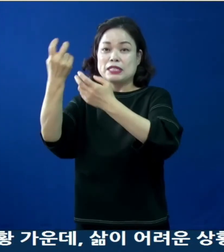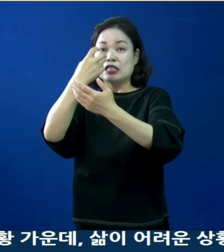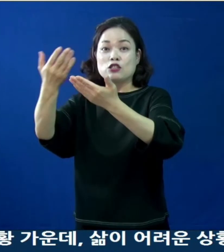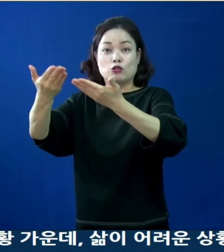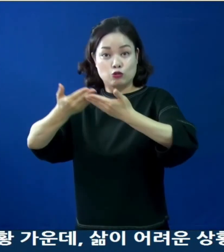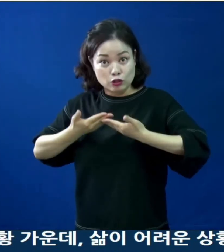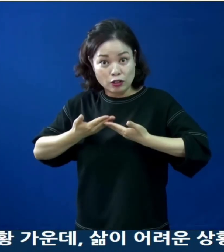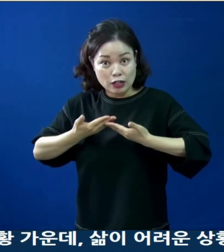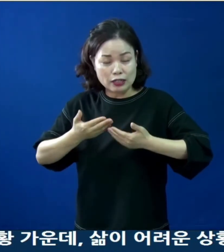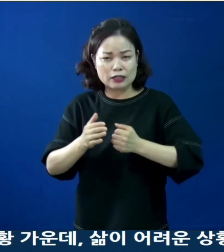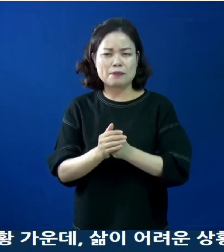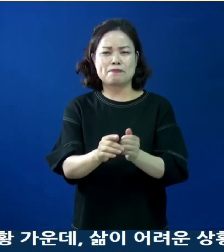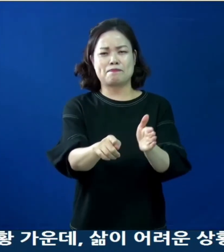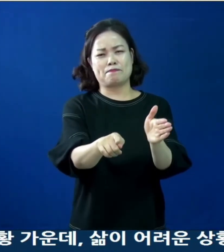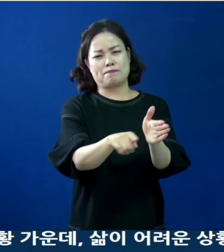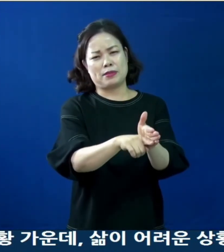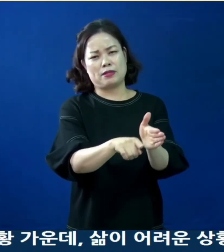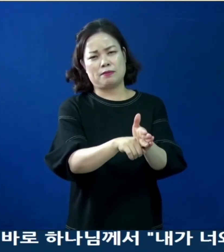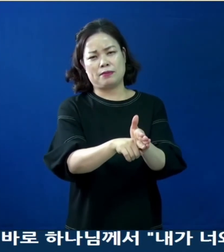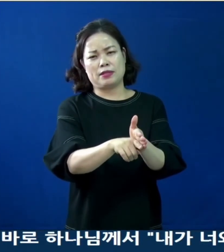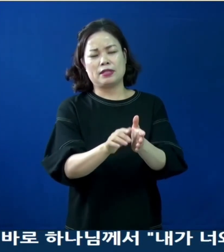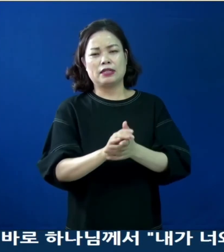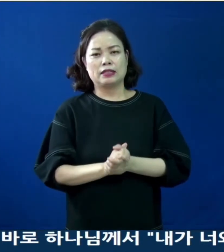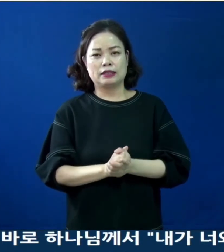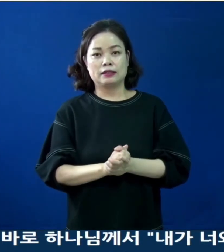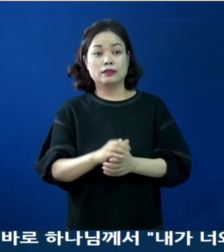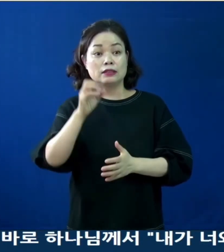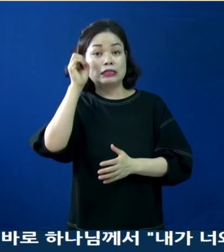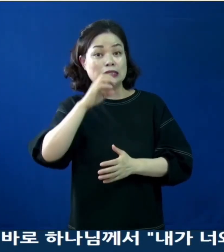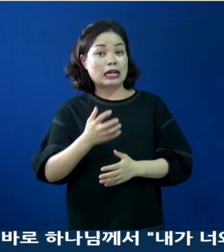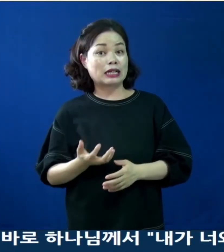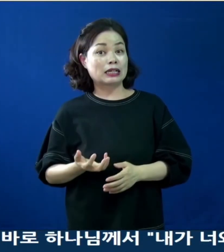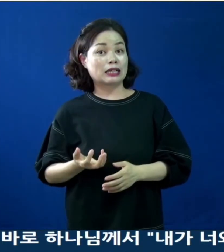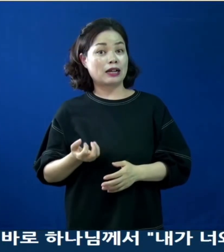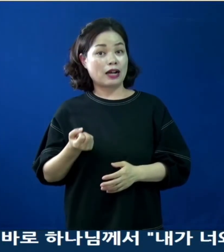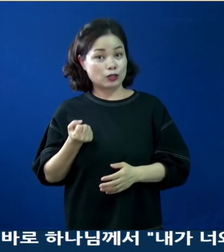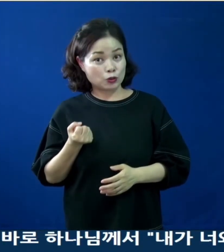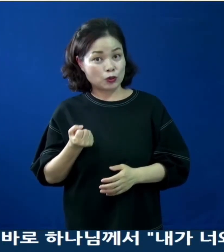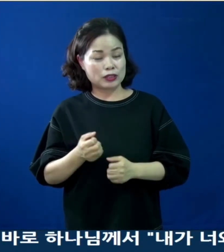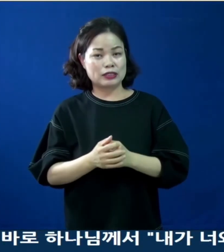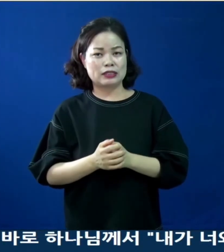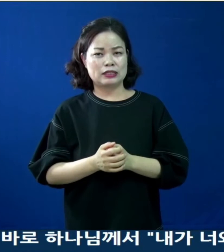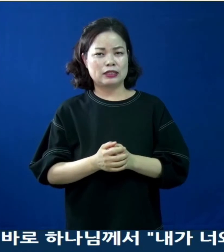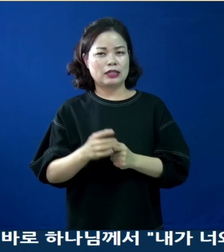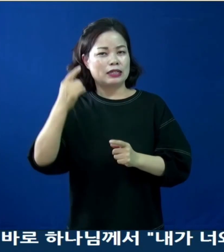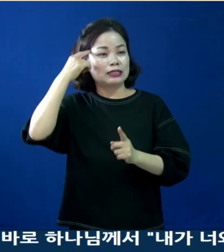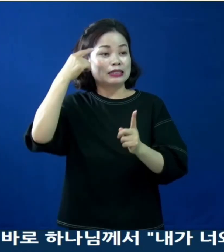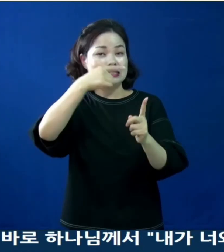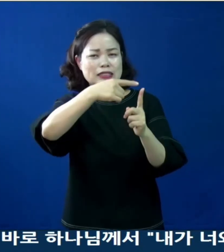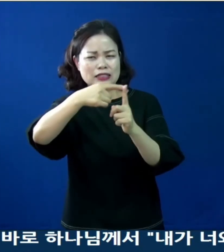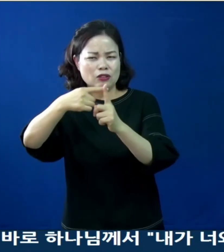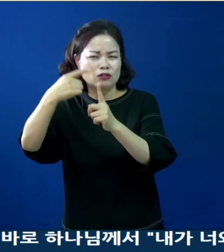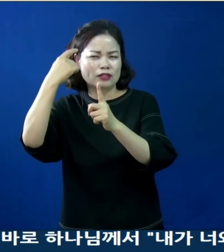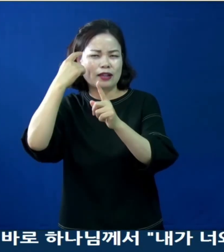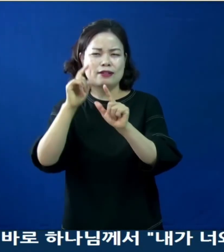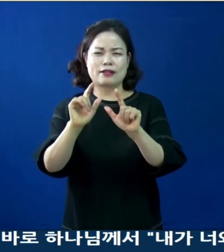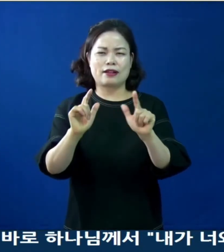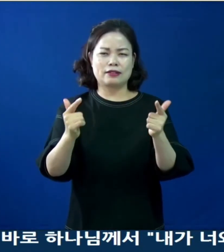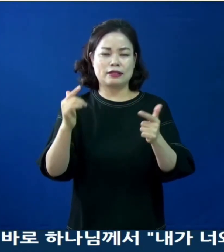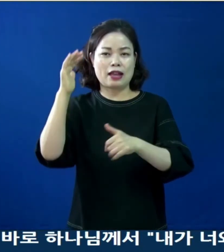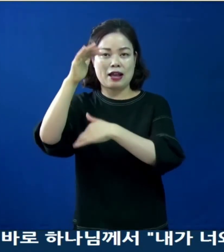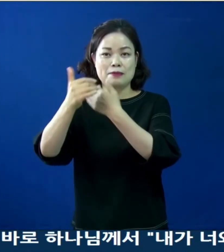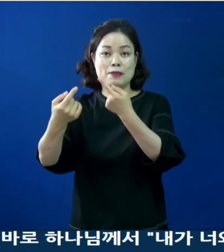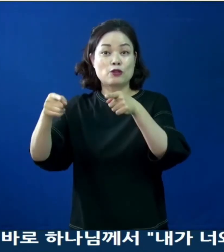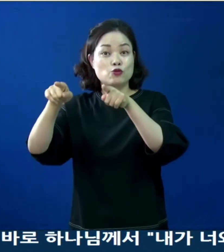그 믿음, 이것은 그냥 갖고 있는 이 긍정적인 생각이 아닌 겁니다.